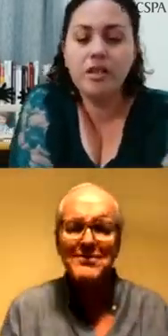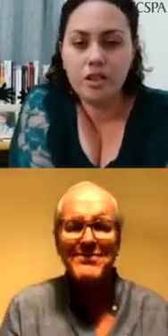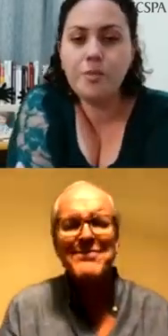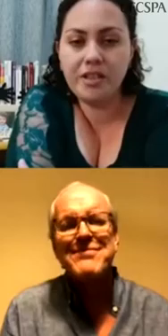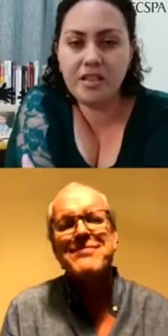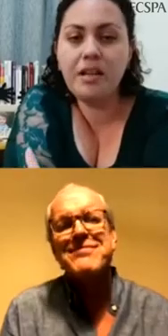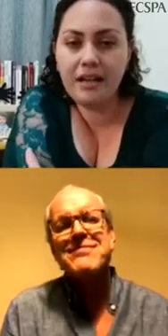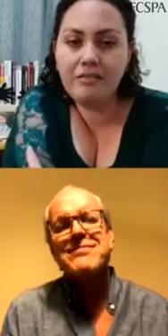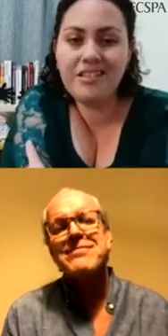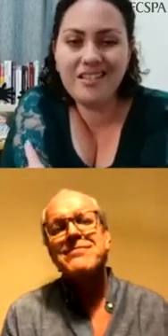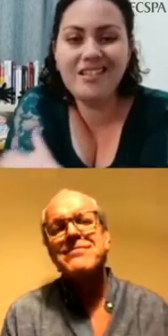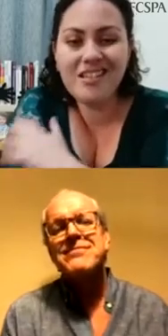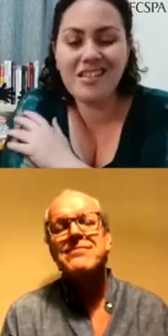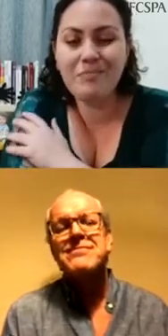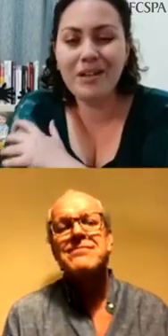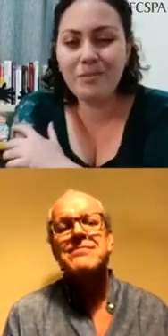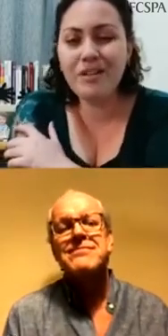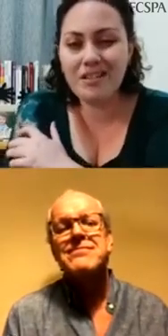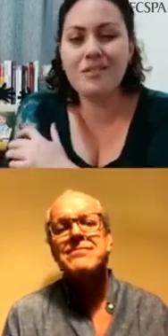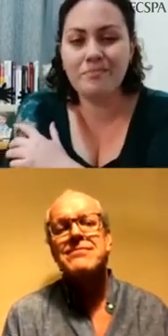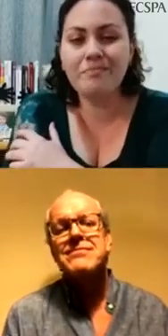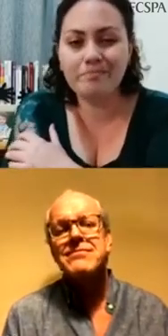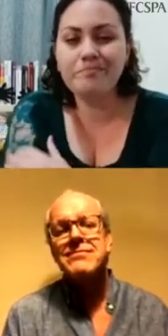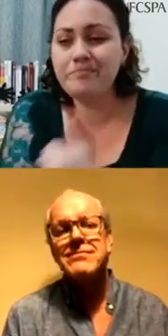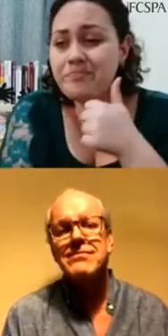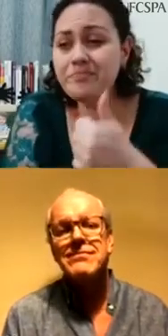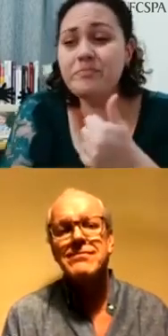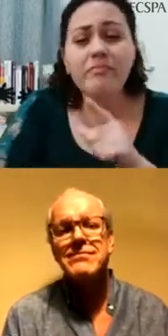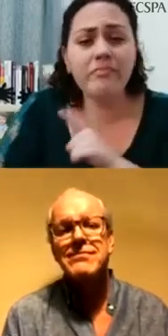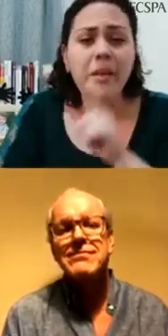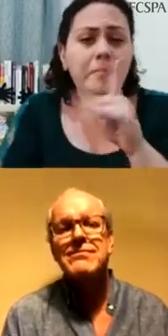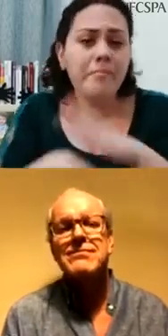ótimo. Poder trabalhar com as crianças, né? Parabéns.